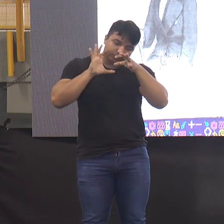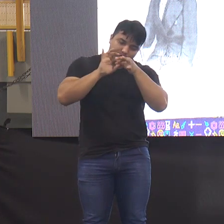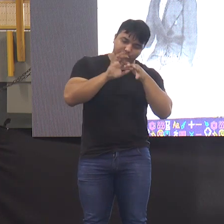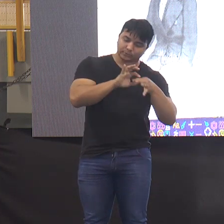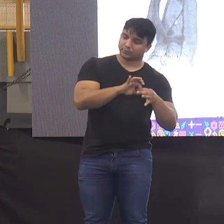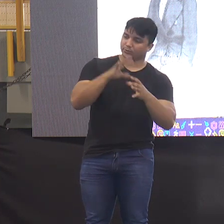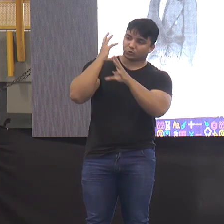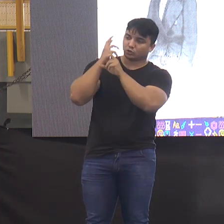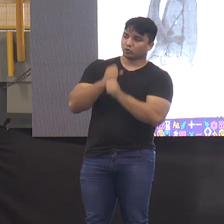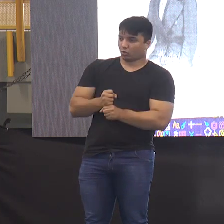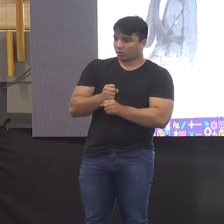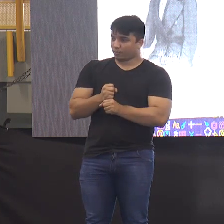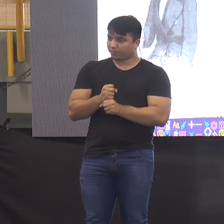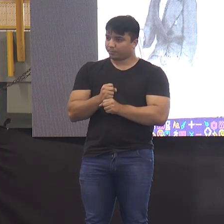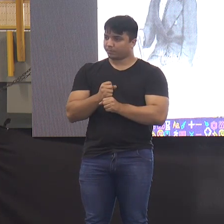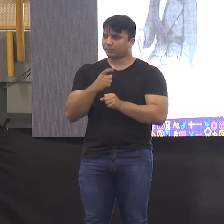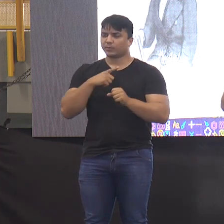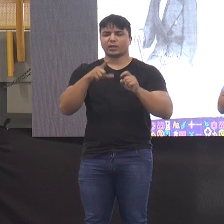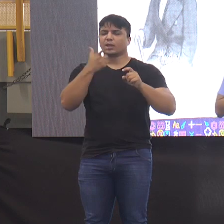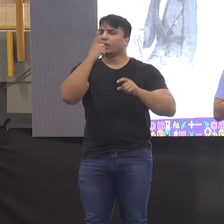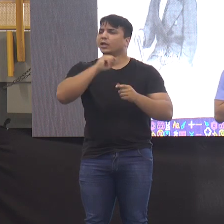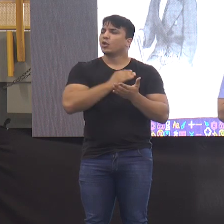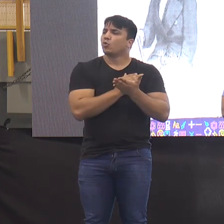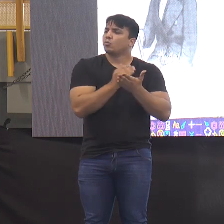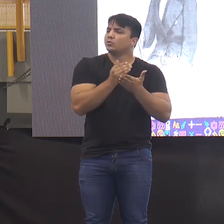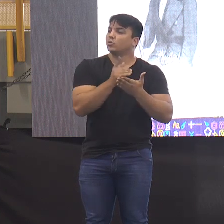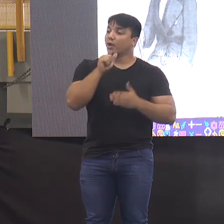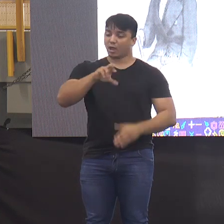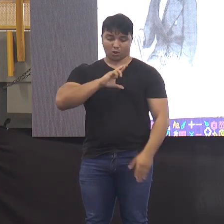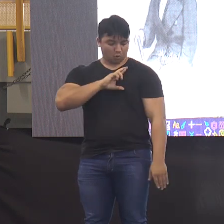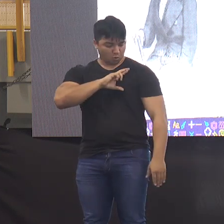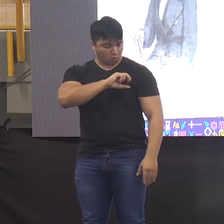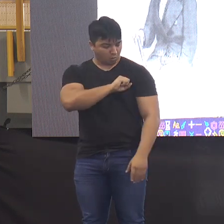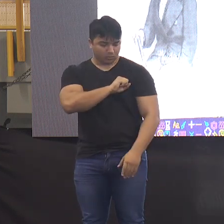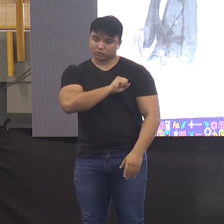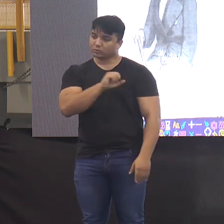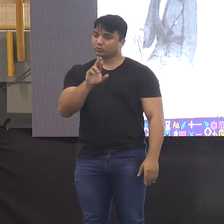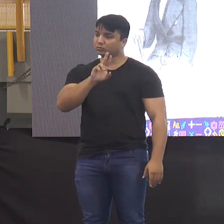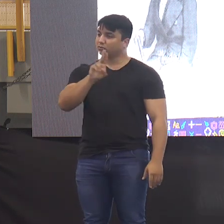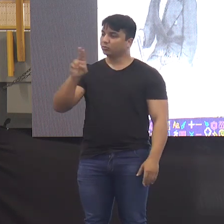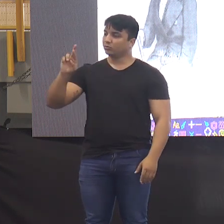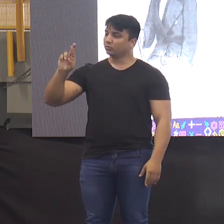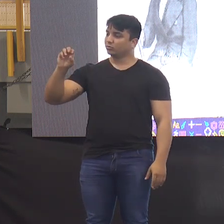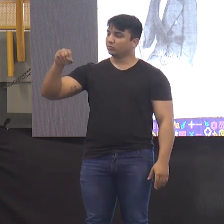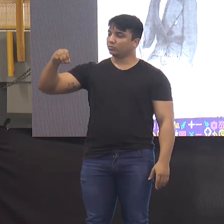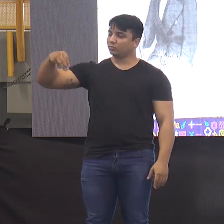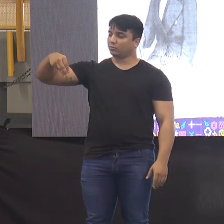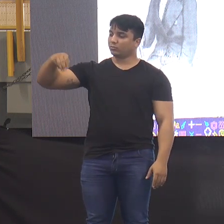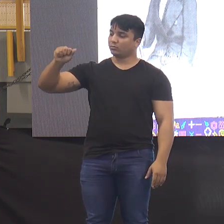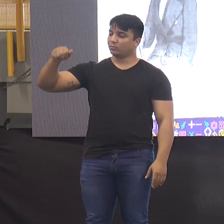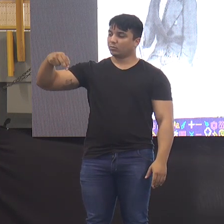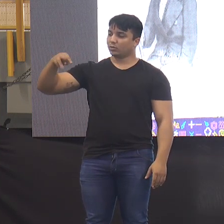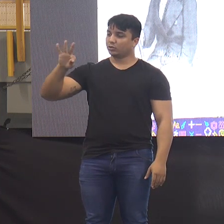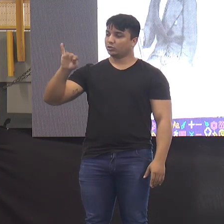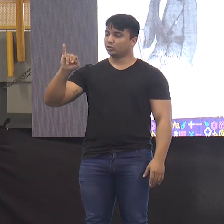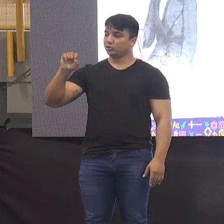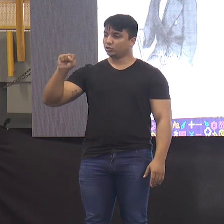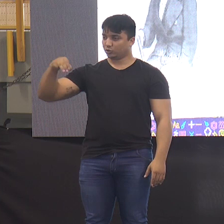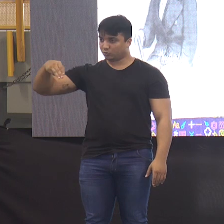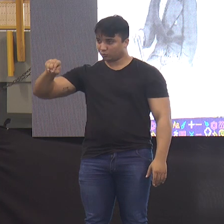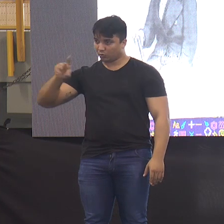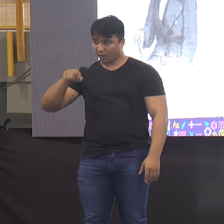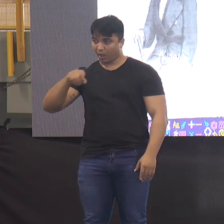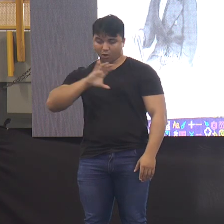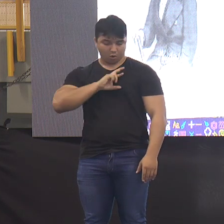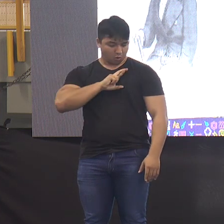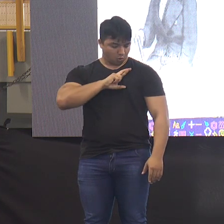começou conscientemente esse projeto foi o romantismo. Então, qual é o projeto artístico do romantismo?